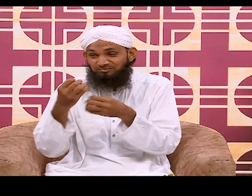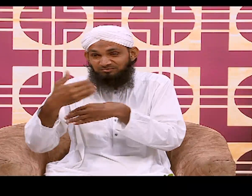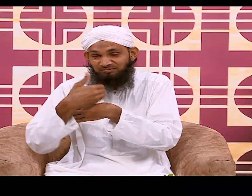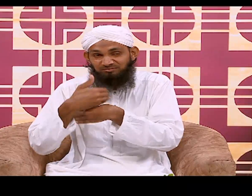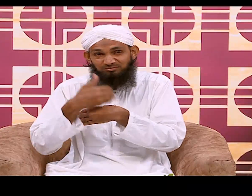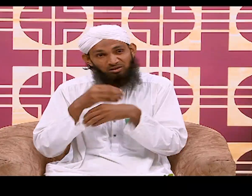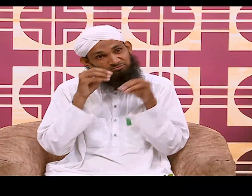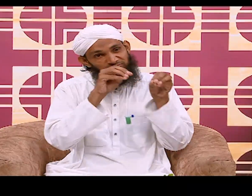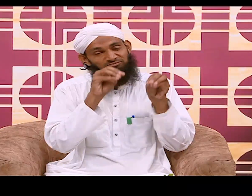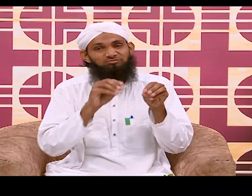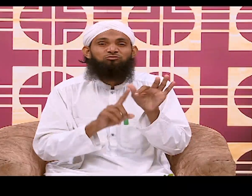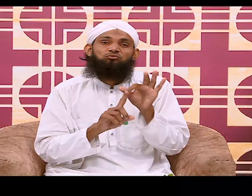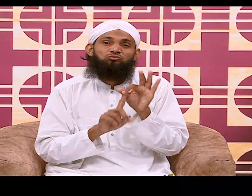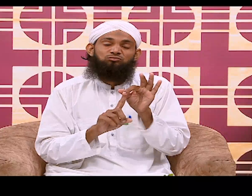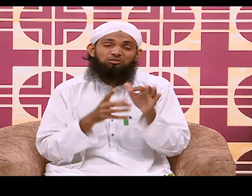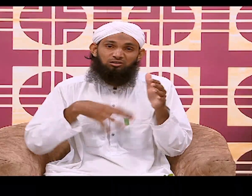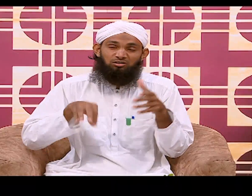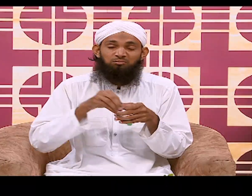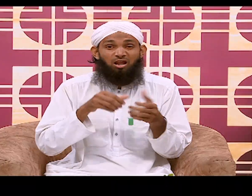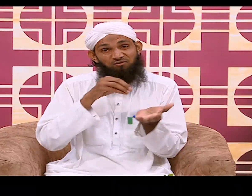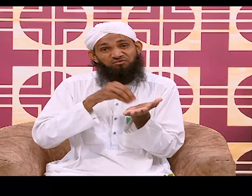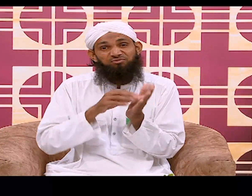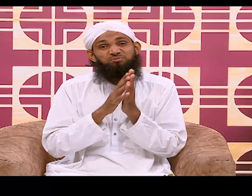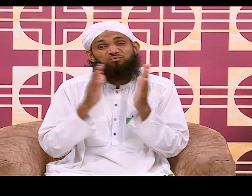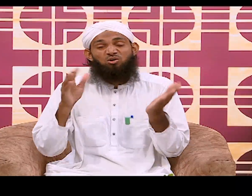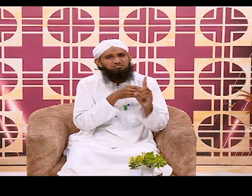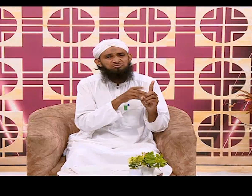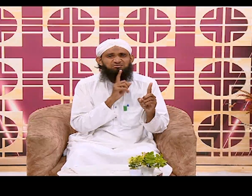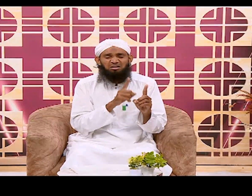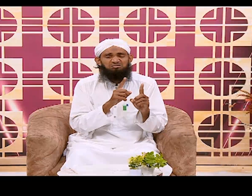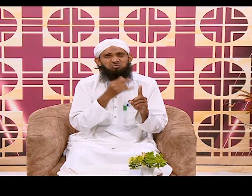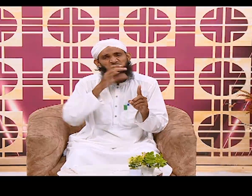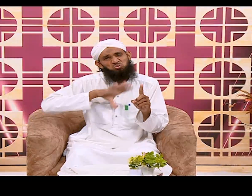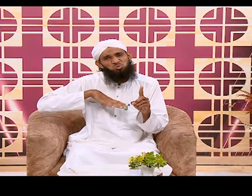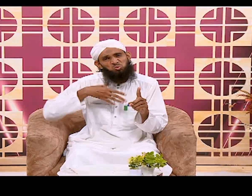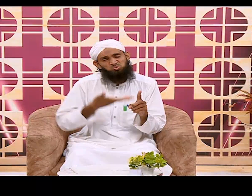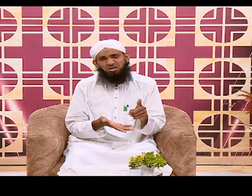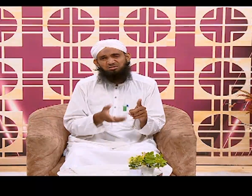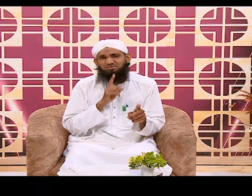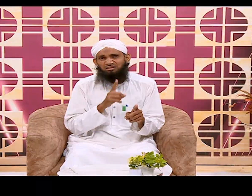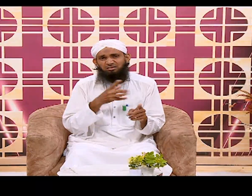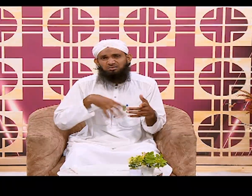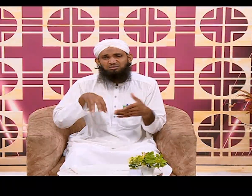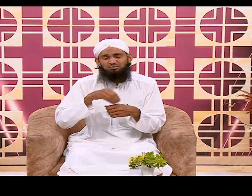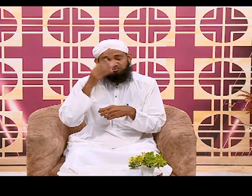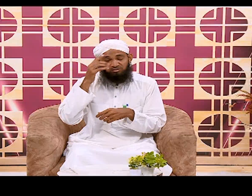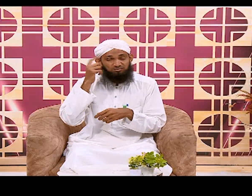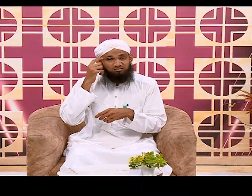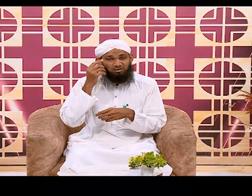اندھیرے دور کرنے ہی ہوں گے، اسی میں ہماری بھلائی ہے۔ پیارے اسلامی بھائیوں، آج کے پروگرام کا وقت اختتام کی طرف